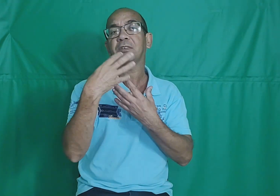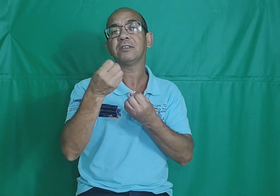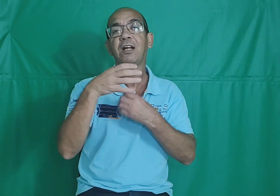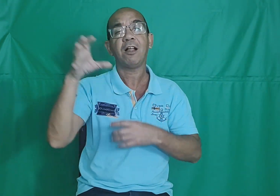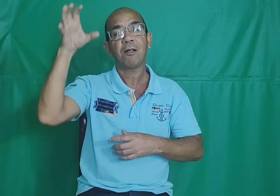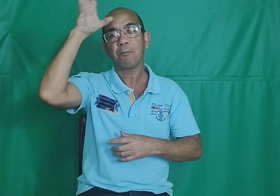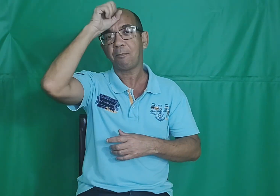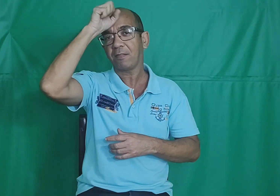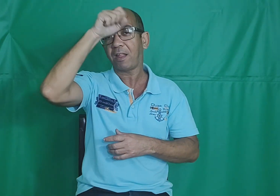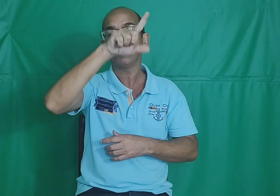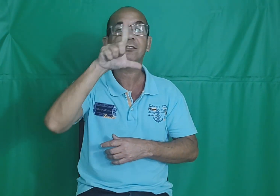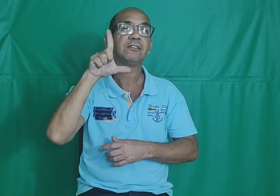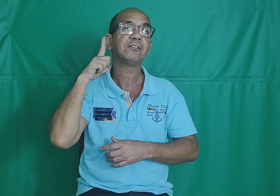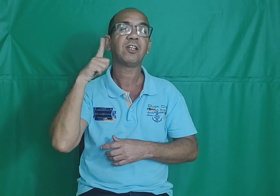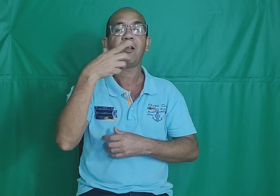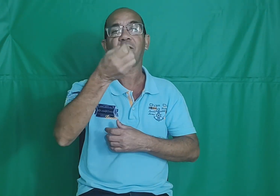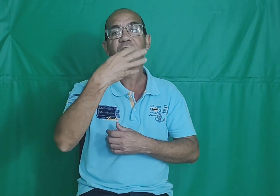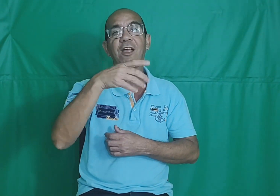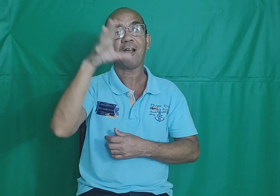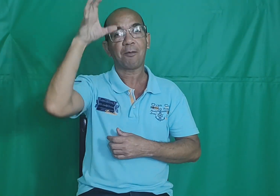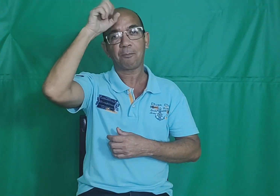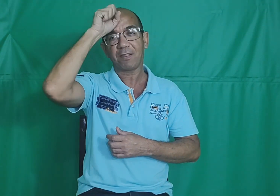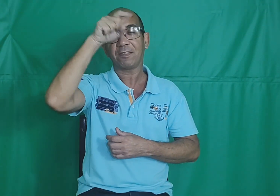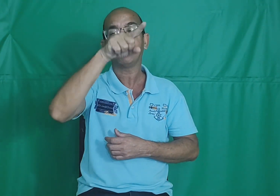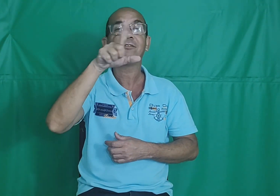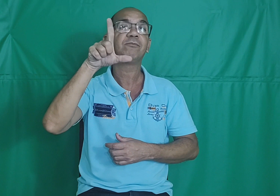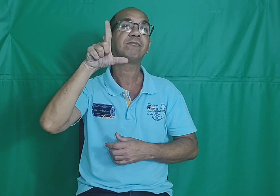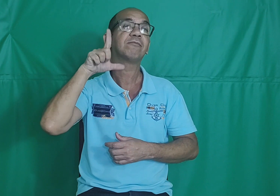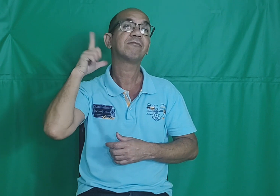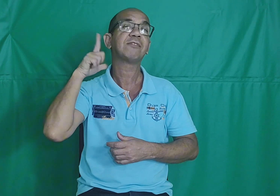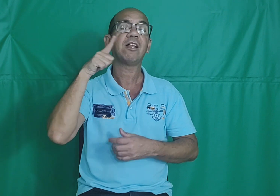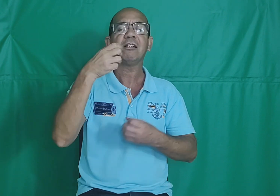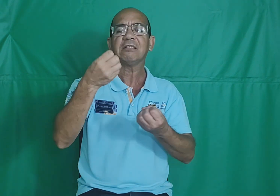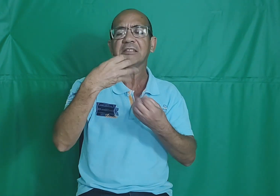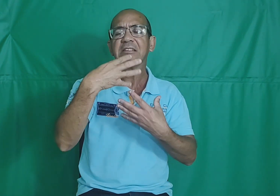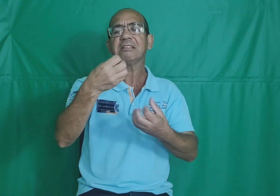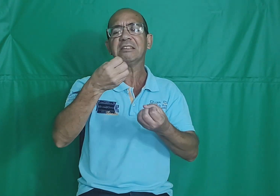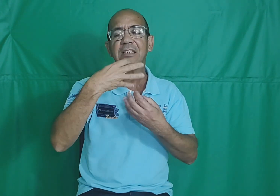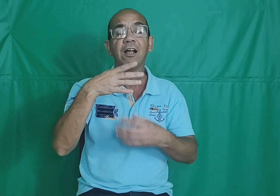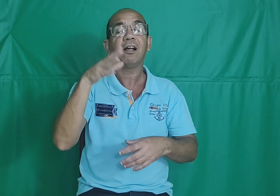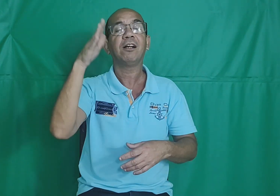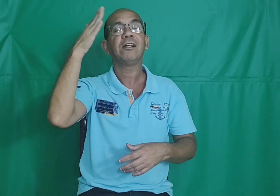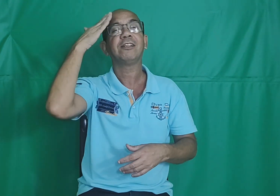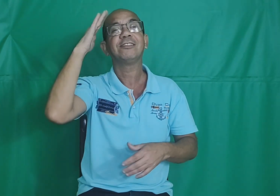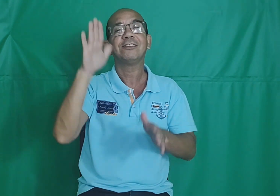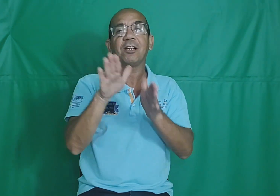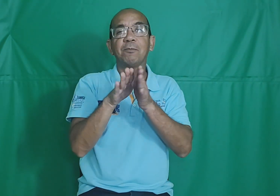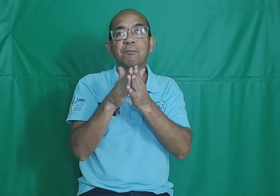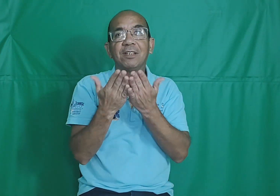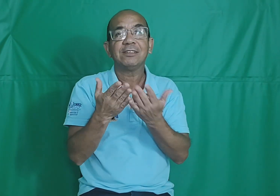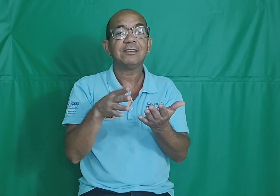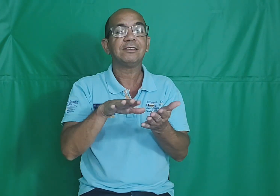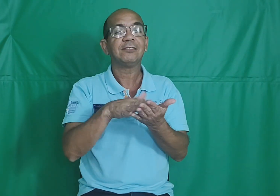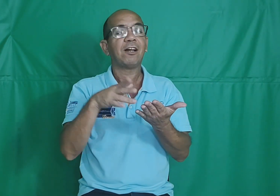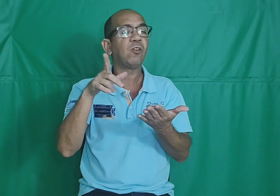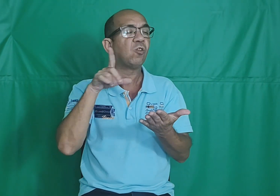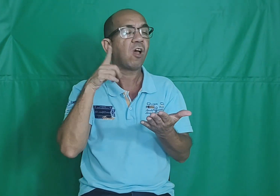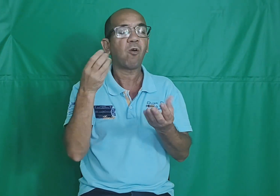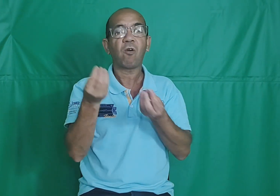onde, com toda a maestria, ela ensina temas religiosos e, através das intérpretes, tudo fica